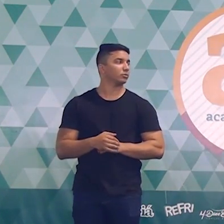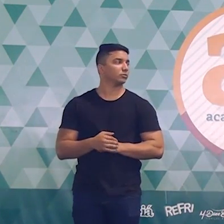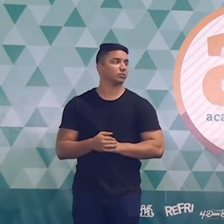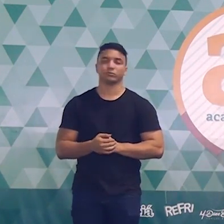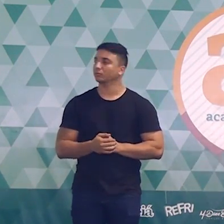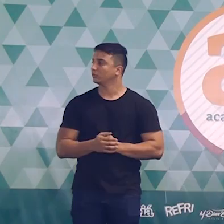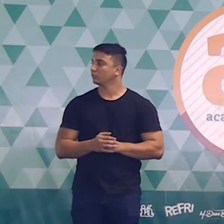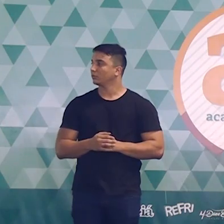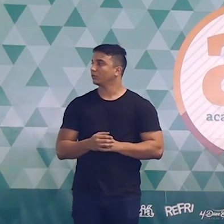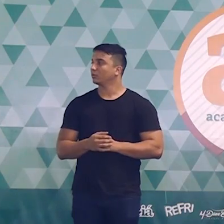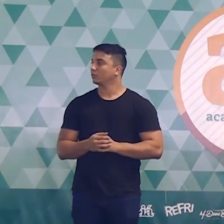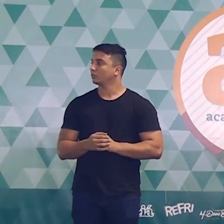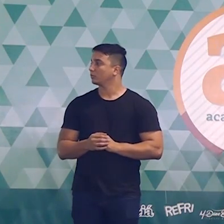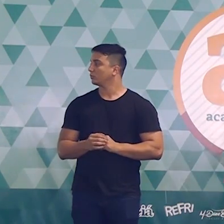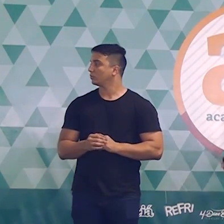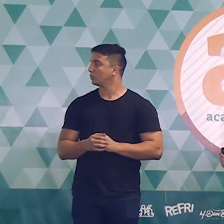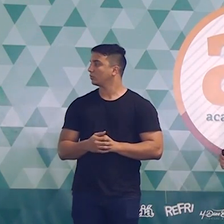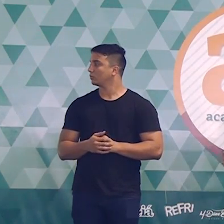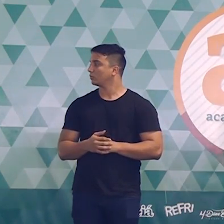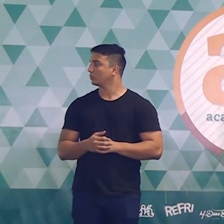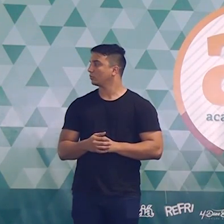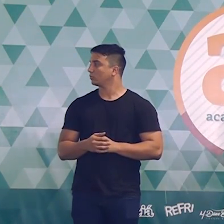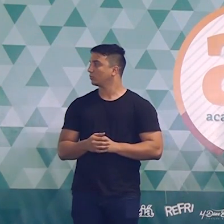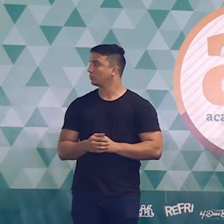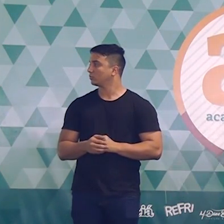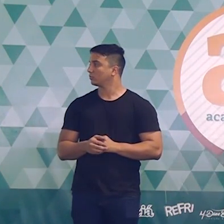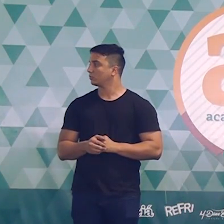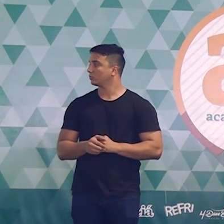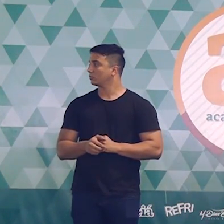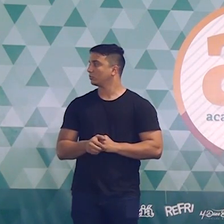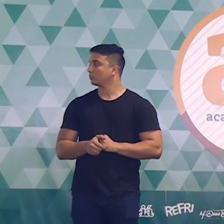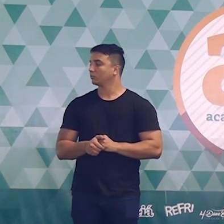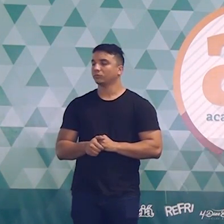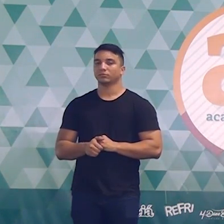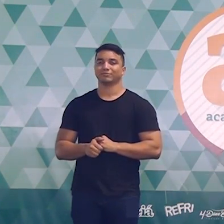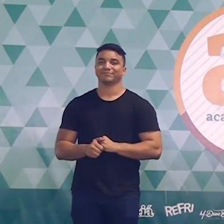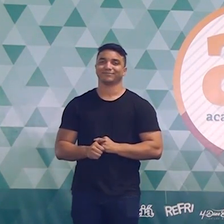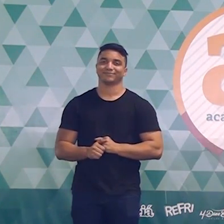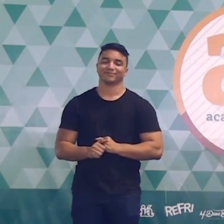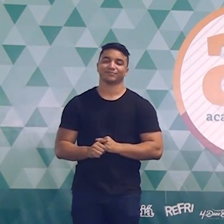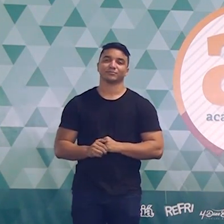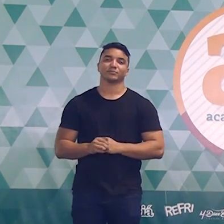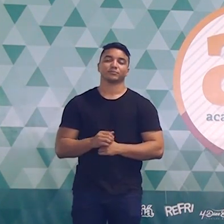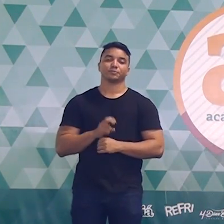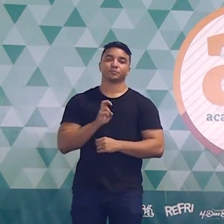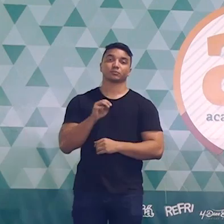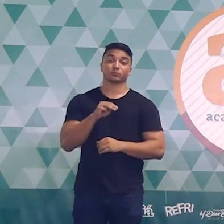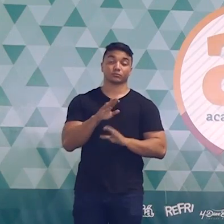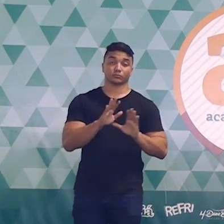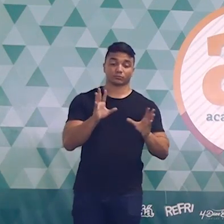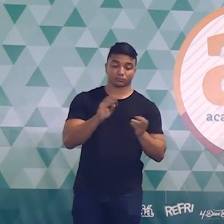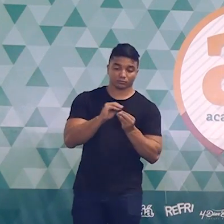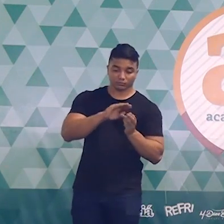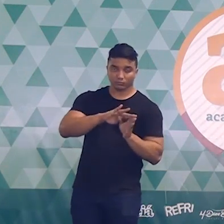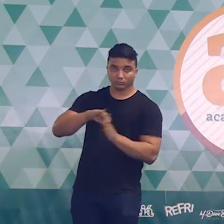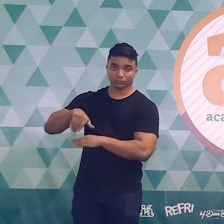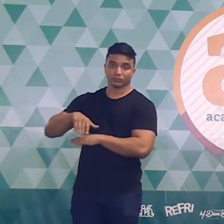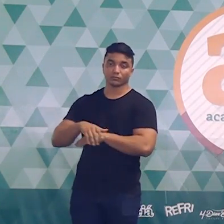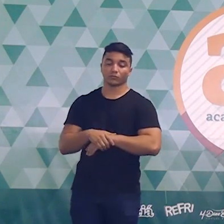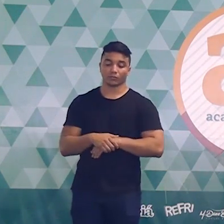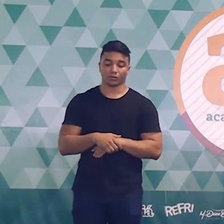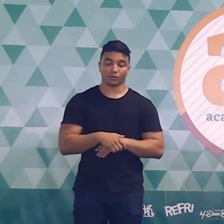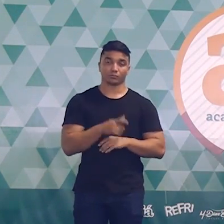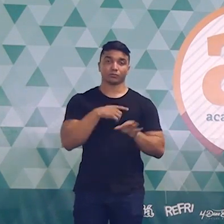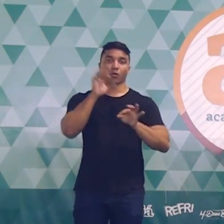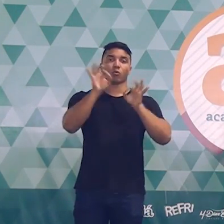Pronto, está na hora? Está ok? Ok, tenho mais 5 minutos. Então, para organizar